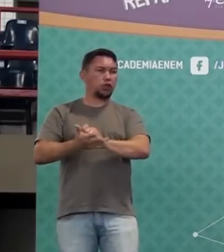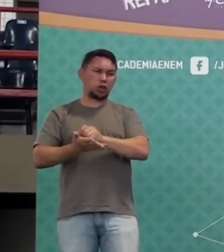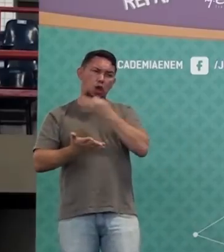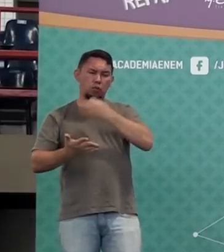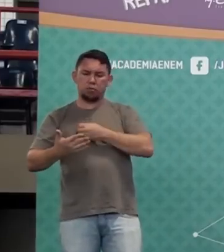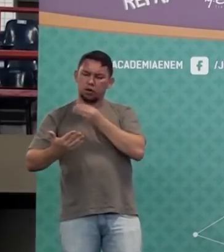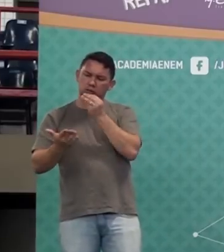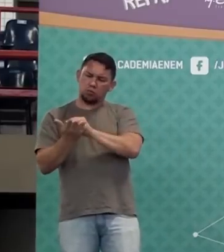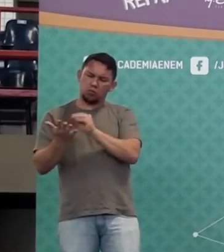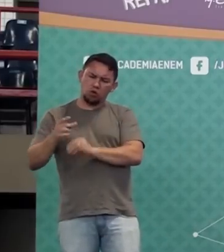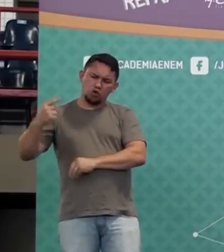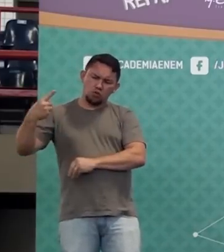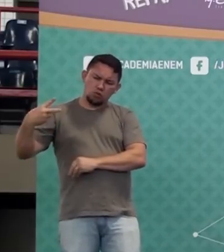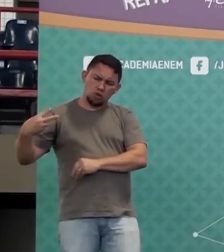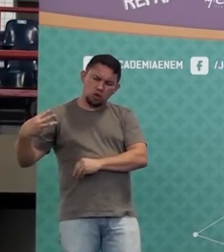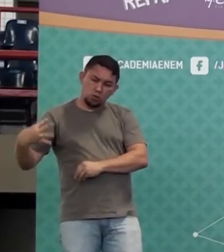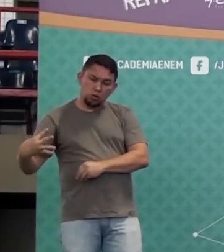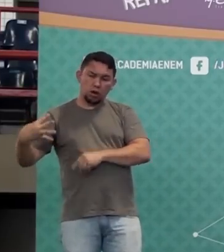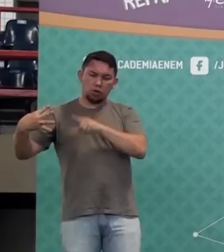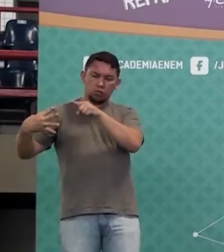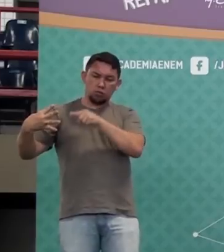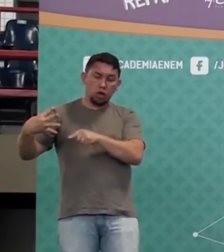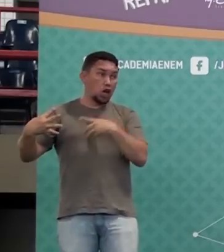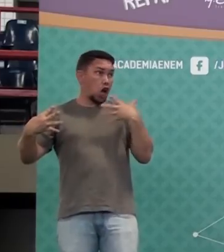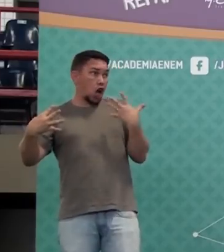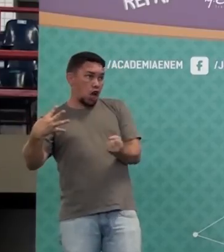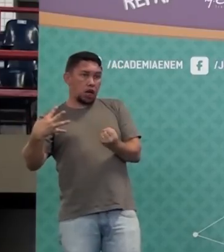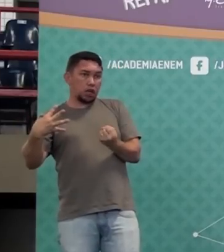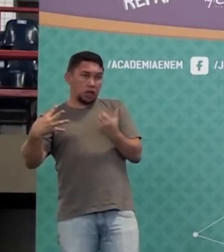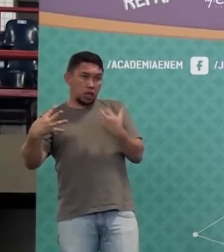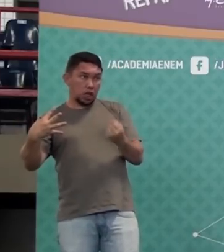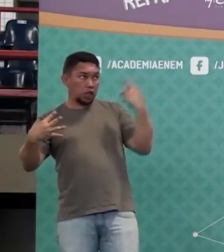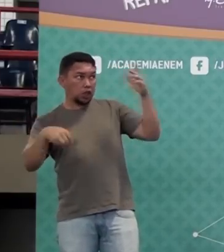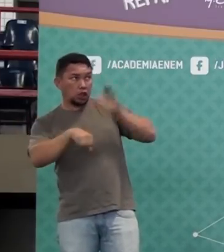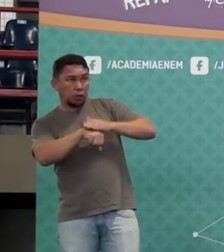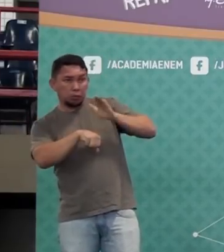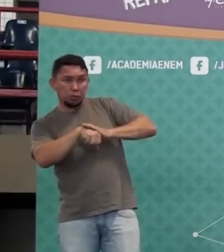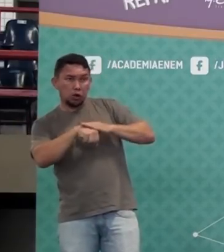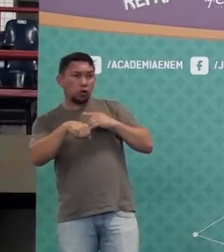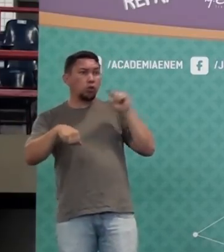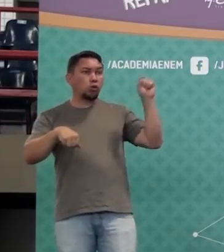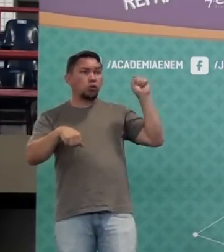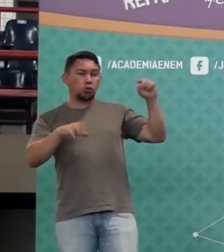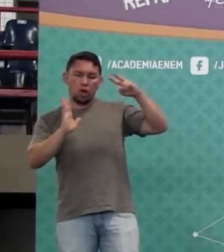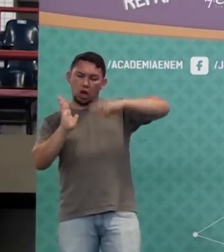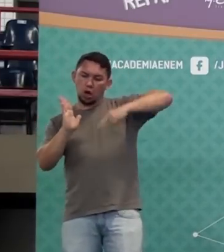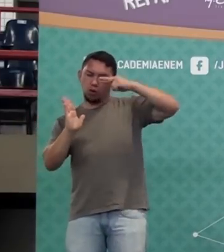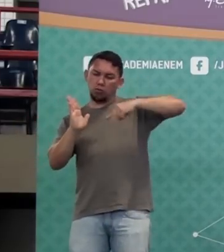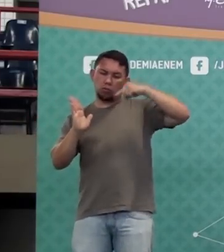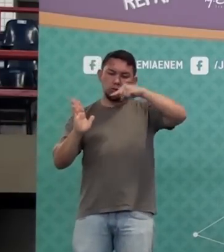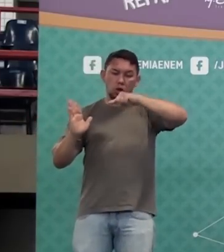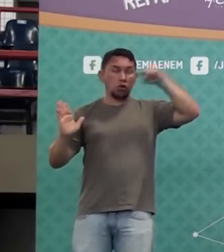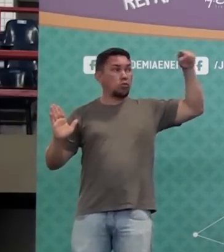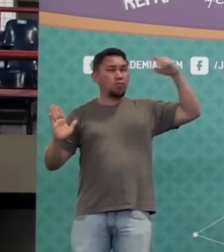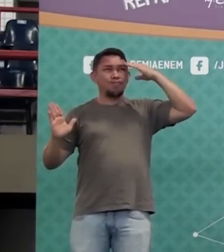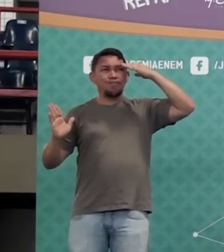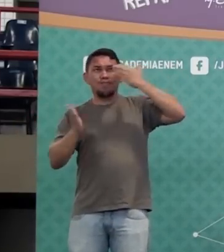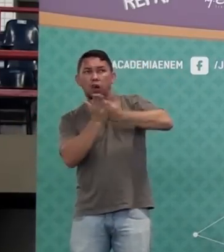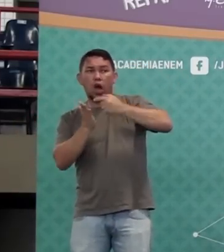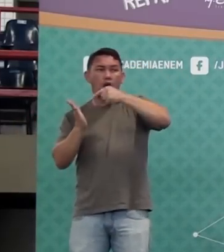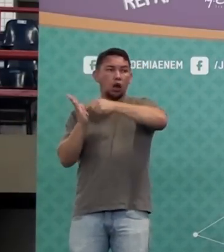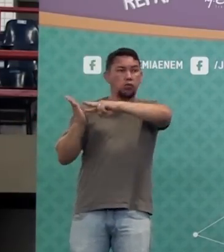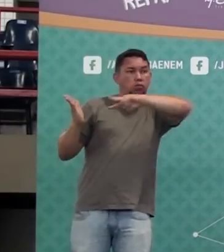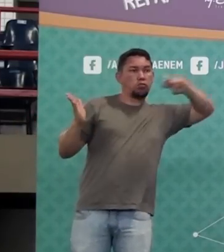4 intenções e aceitabilidade. Aceitabilidade é o que o leitor espera que